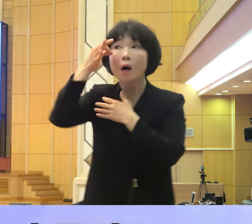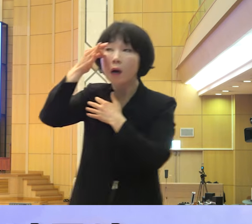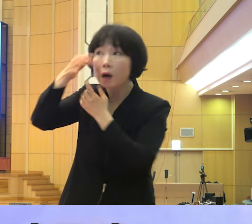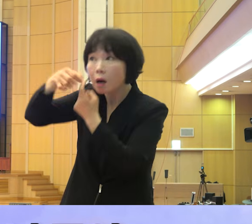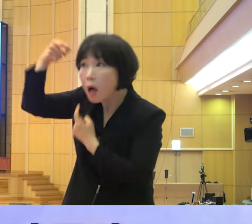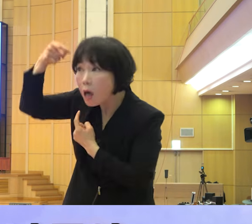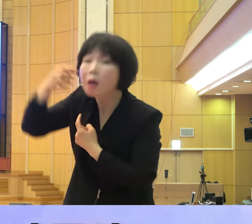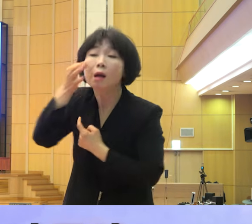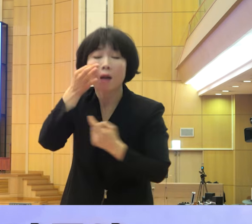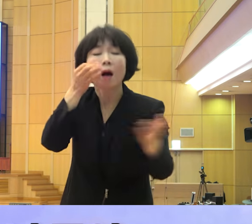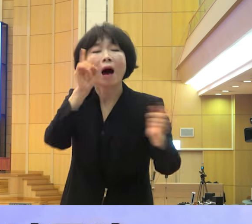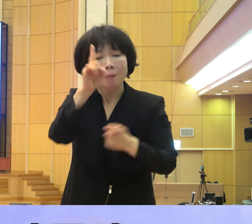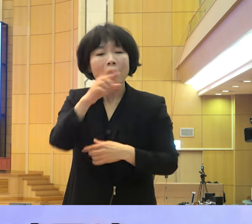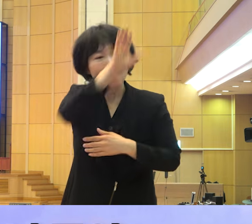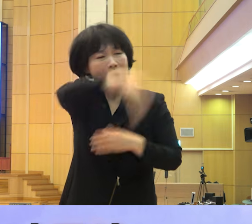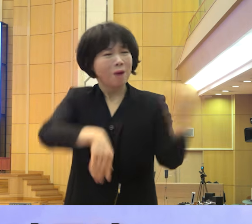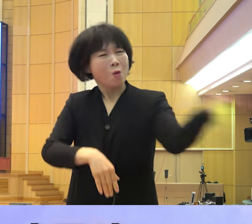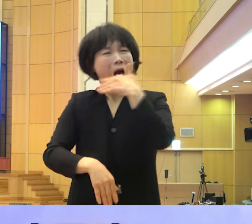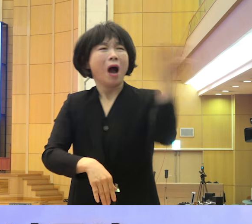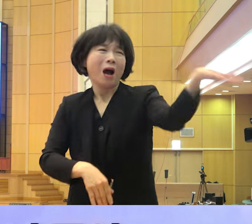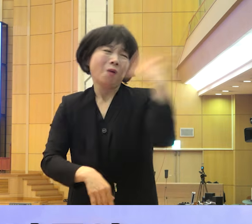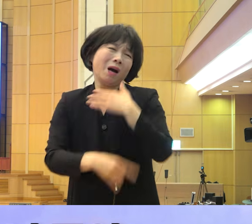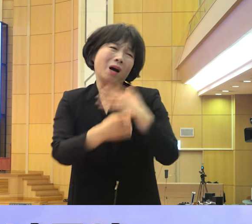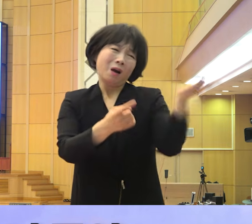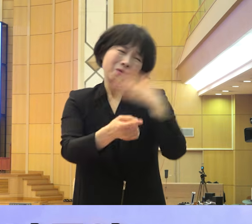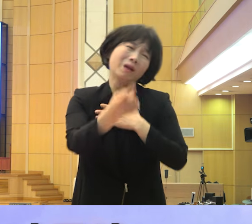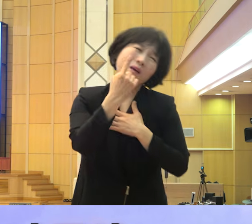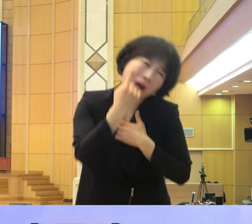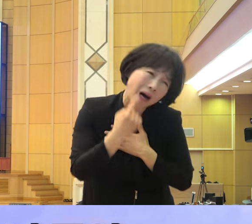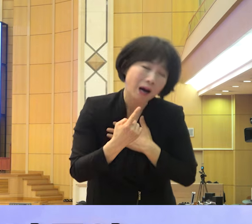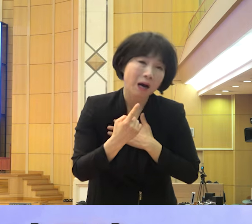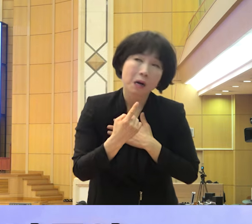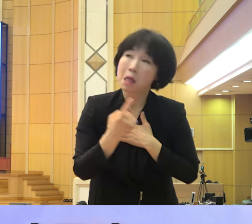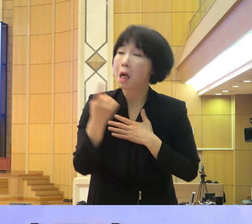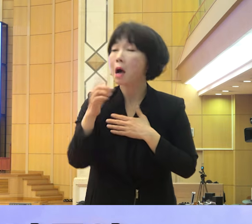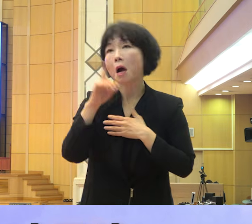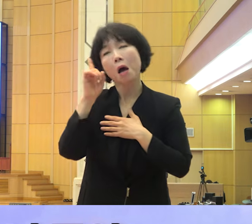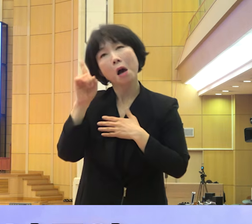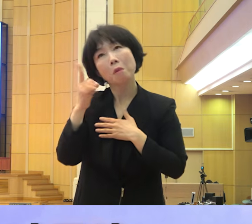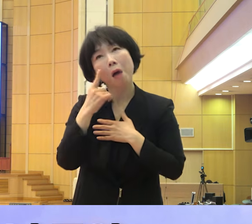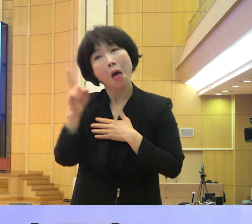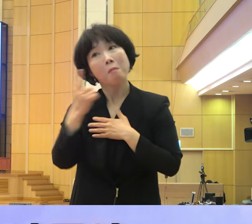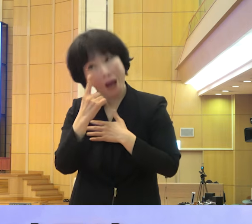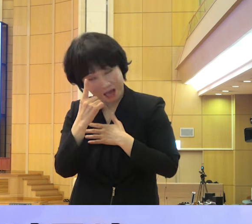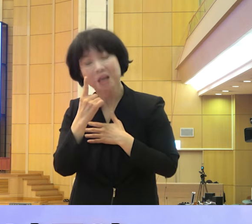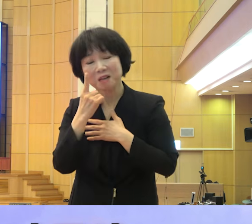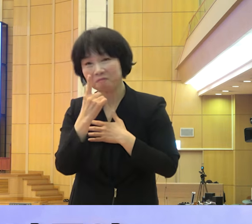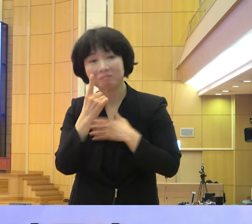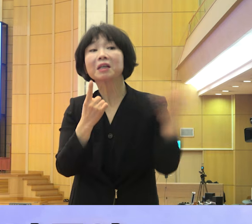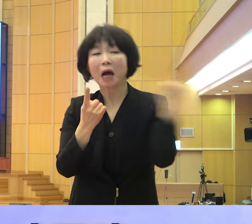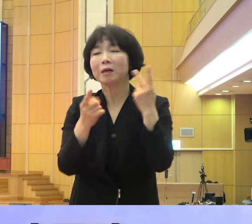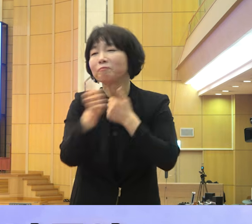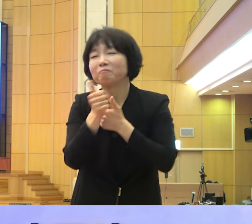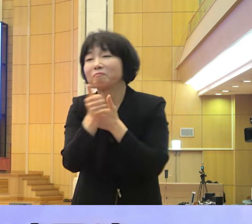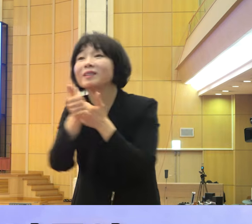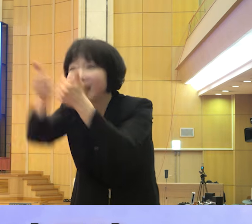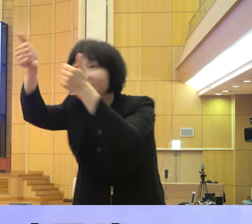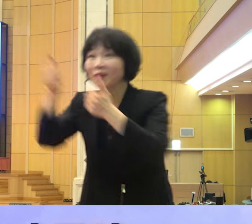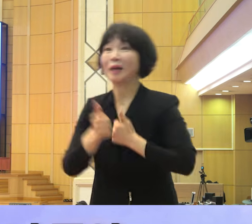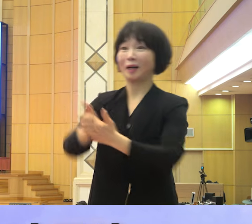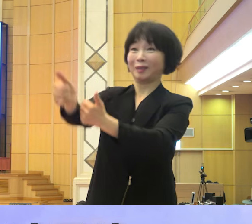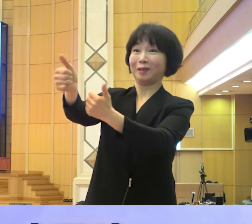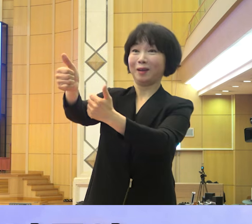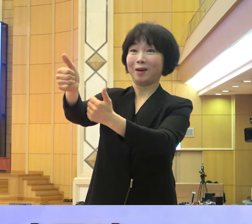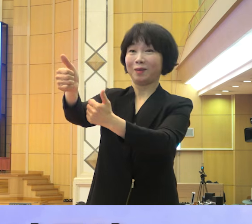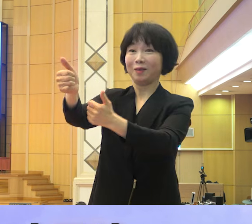마. 와봐라. 그랬더니 나다나엘이 또 오자마자, 벌써 주님을 보자마자, 여러분,